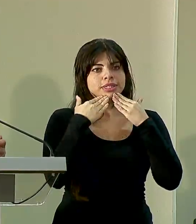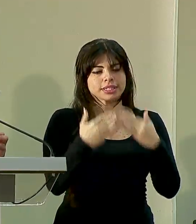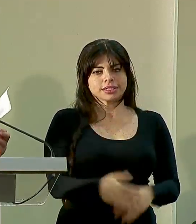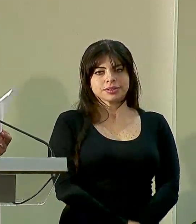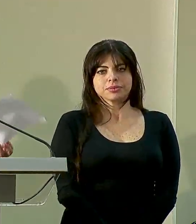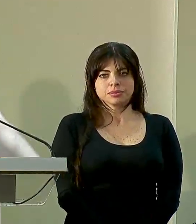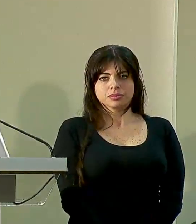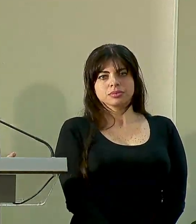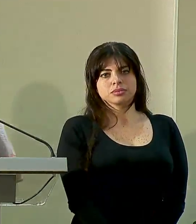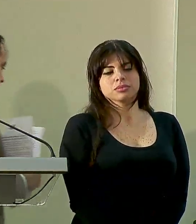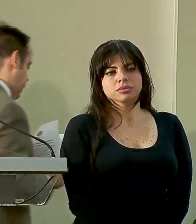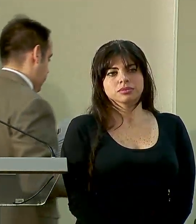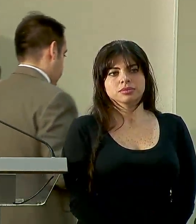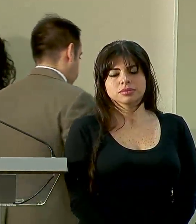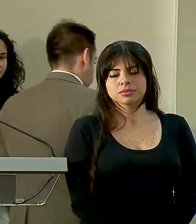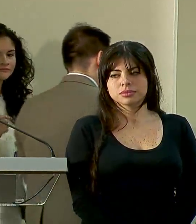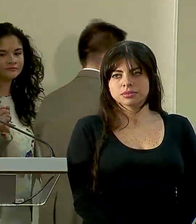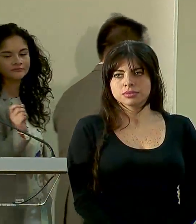gracias.